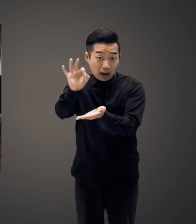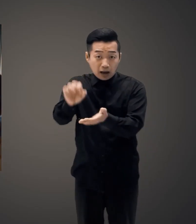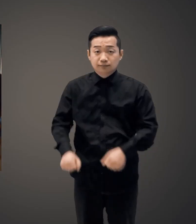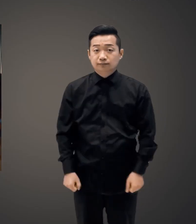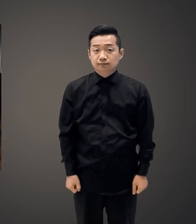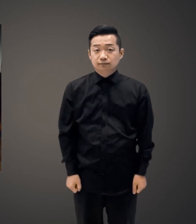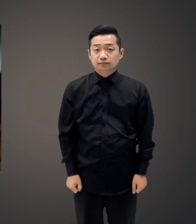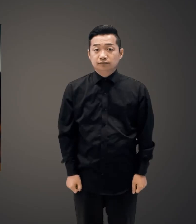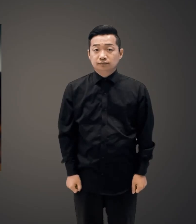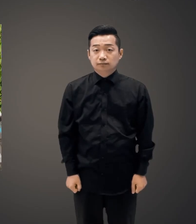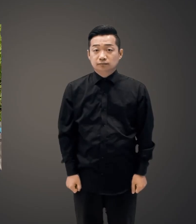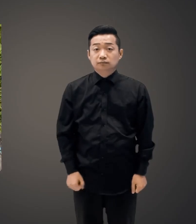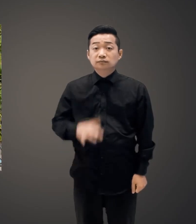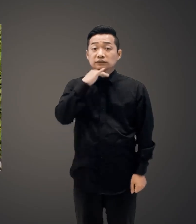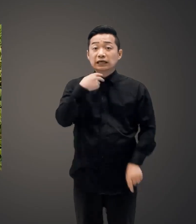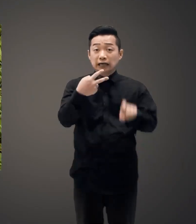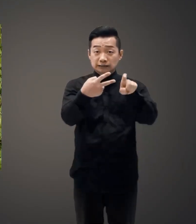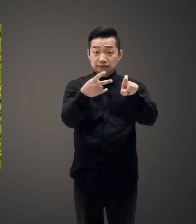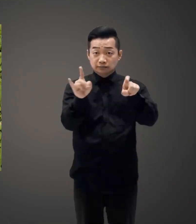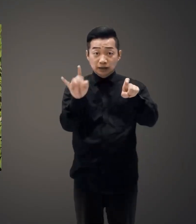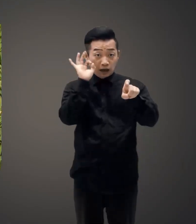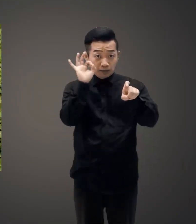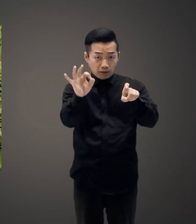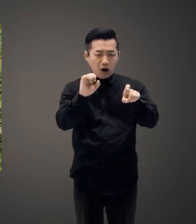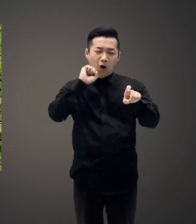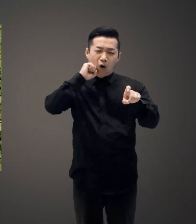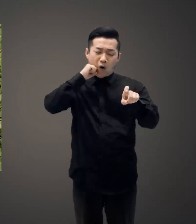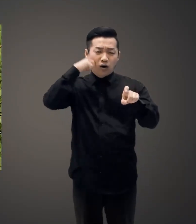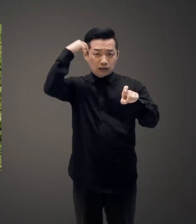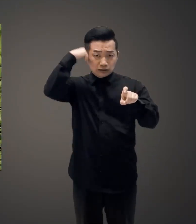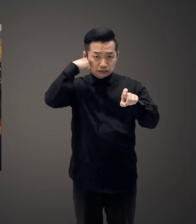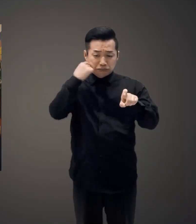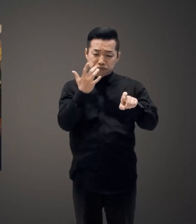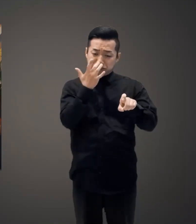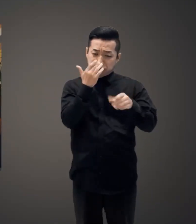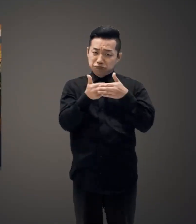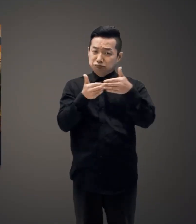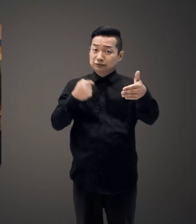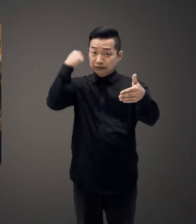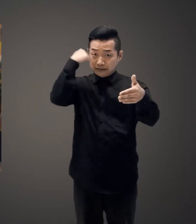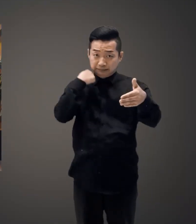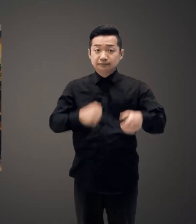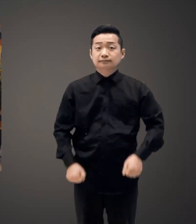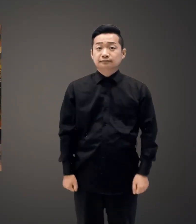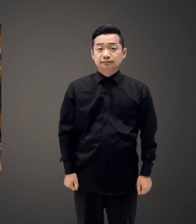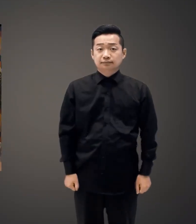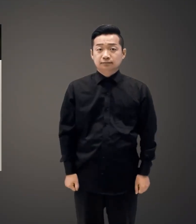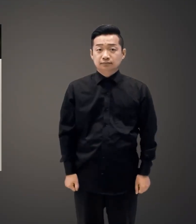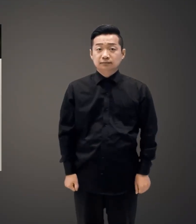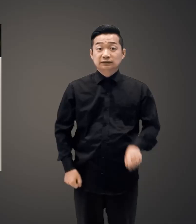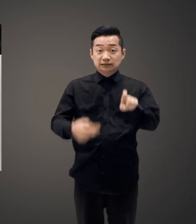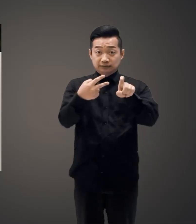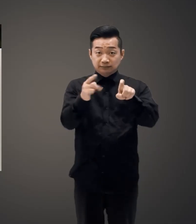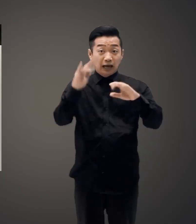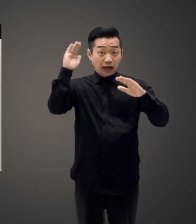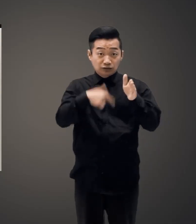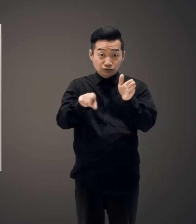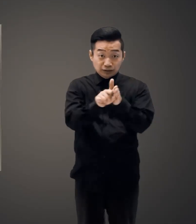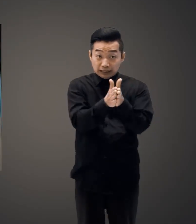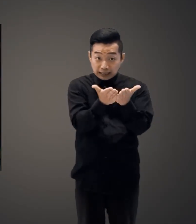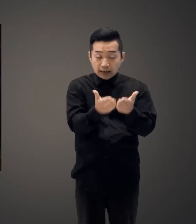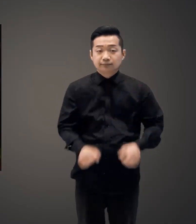분쟁 지역들의 소식이 10대들에게는 퍽 어렵게 느껴지기도 또 멀게 느껴지기도 합니다. 이런 10대